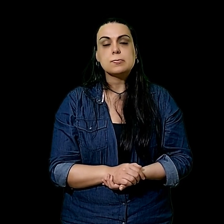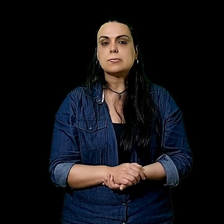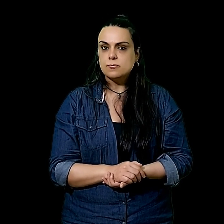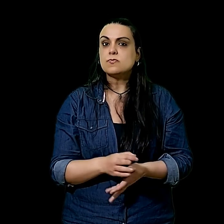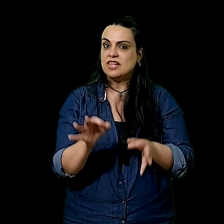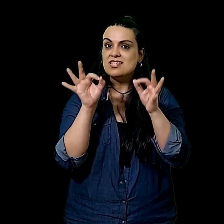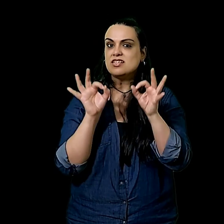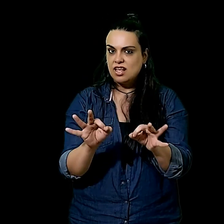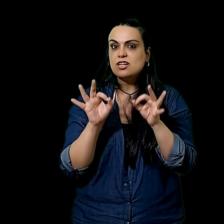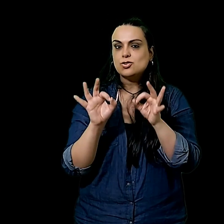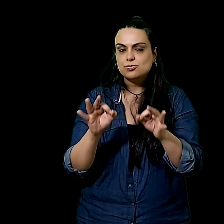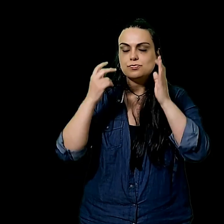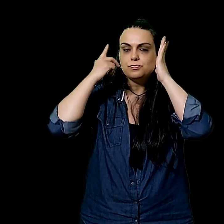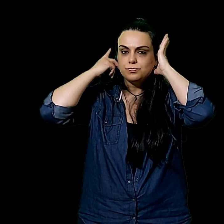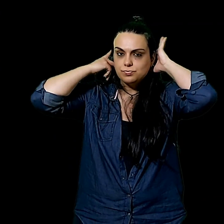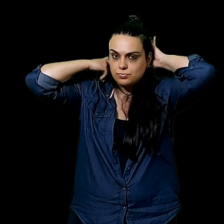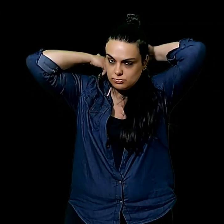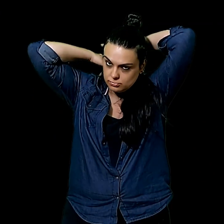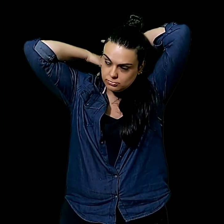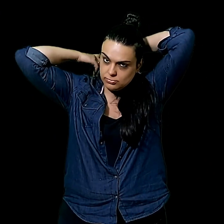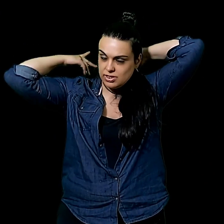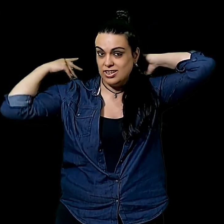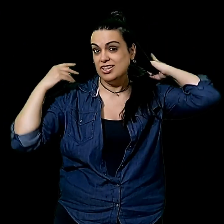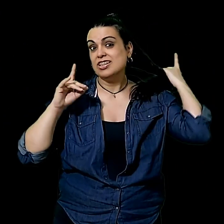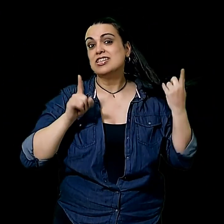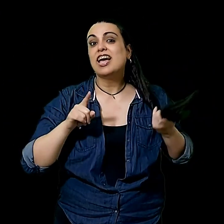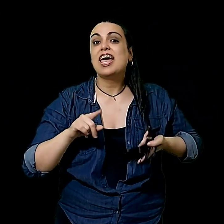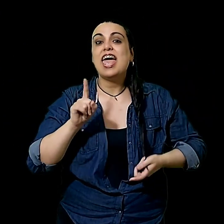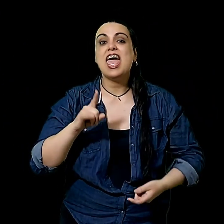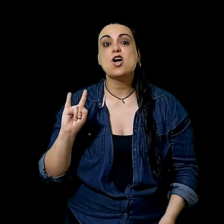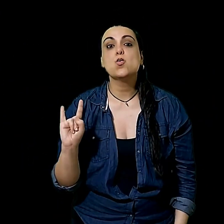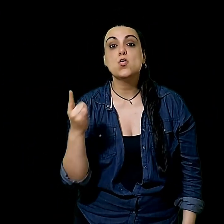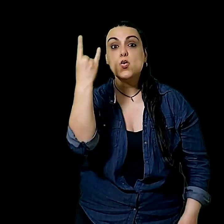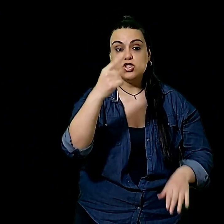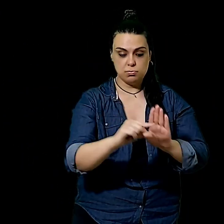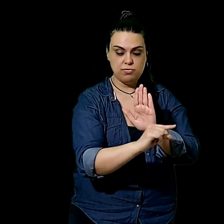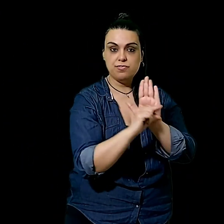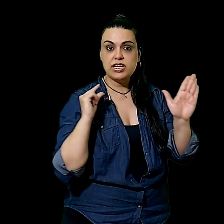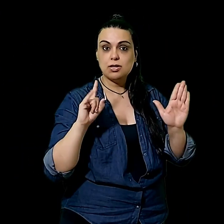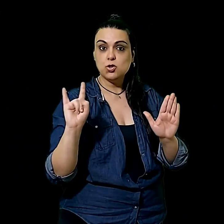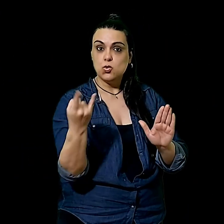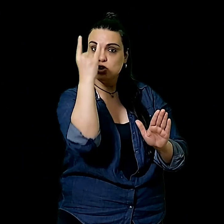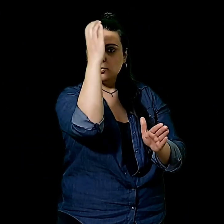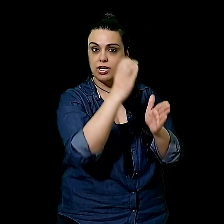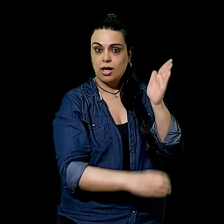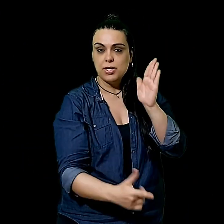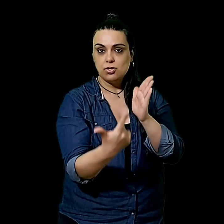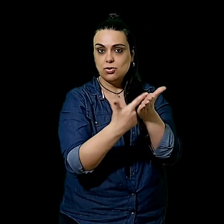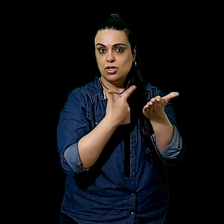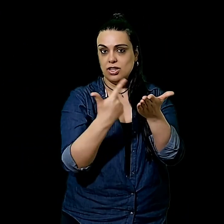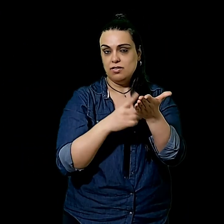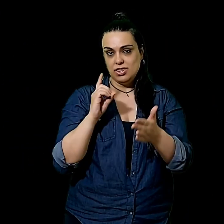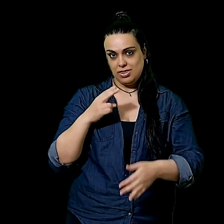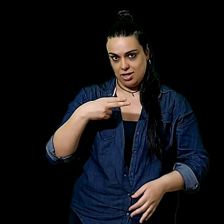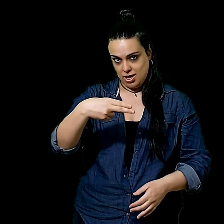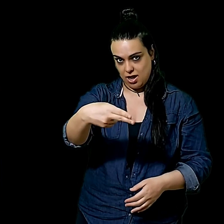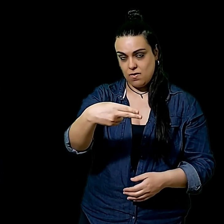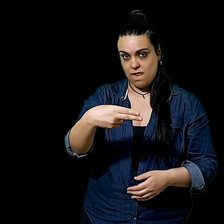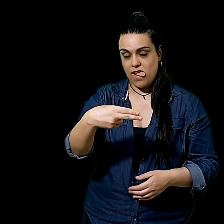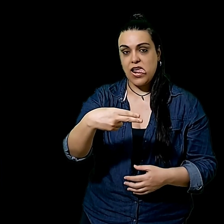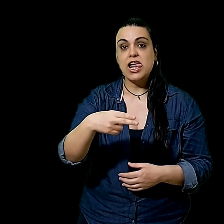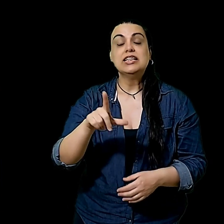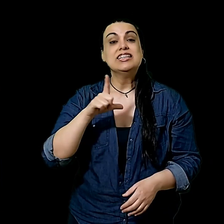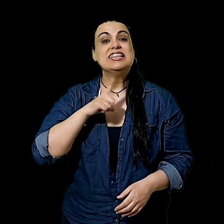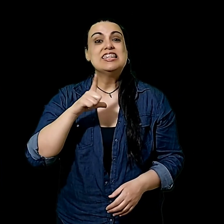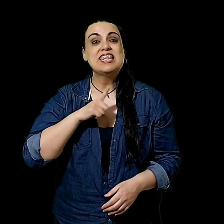É isso mesmo. É isso mesmo. É o último versículo do último capítulo do livro de Daniel. Quando ele